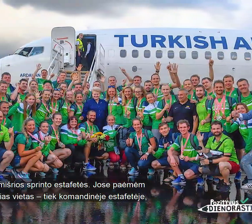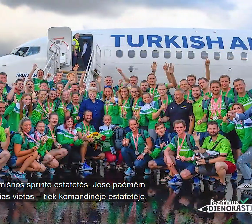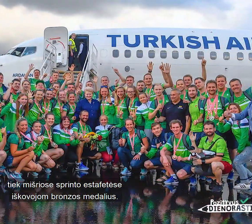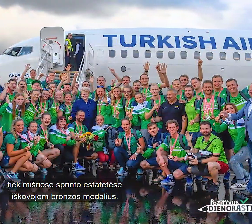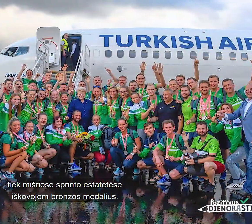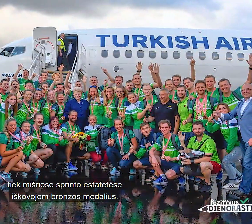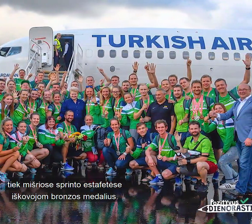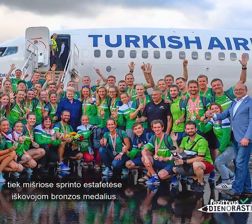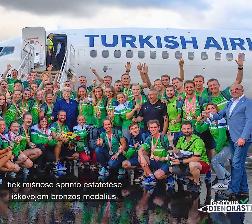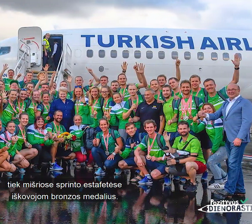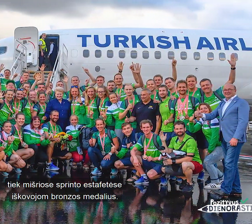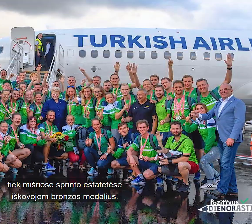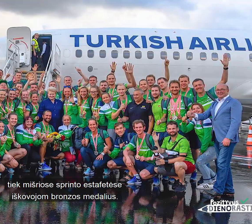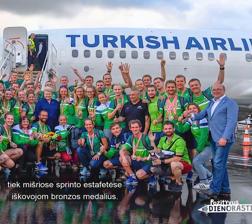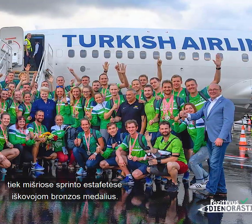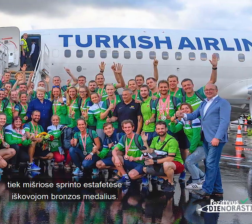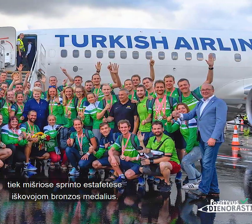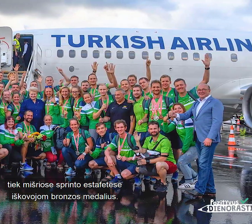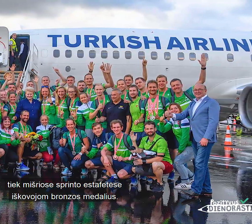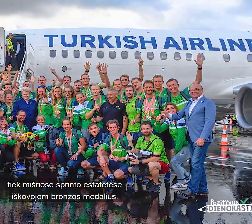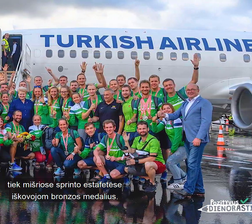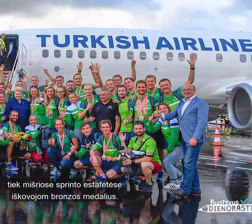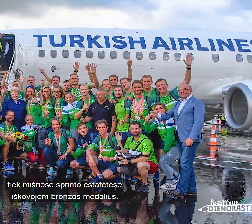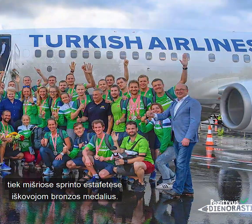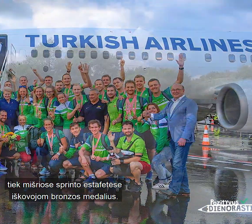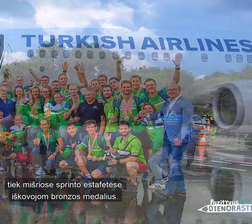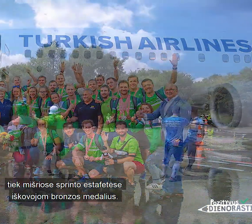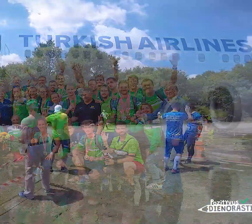komandinėje, tiek mišrioje estafetėje užėmėme 3 vietą.